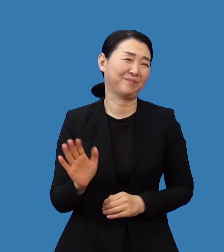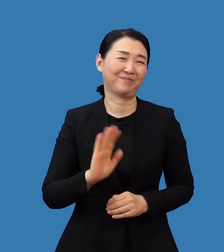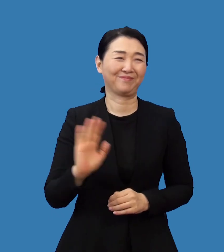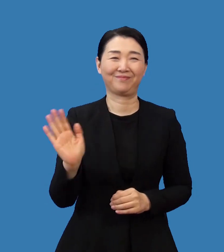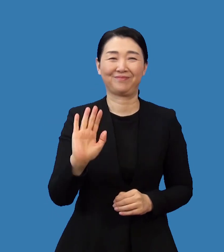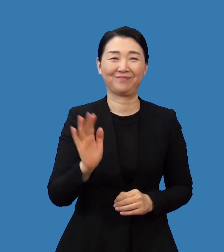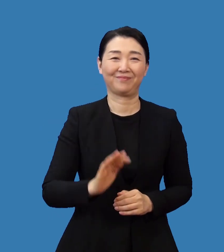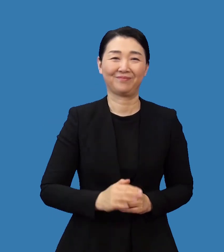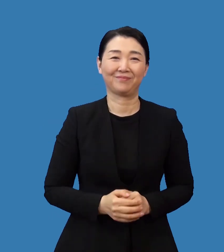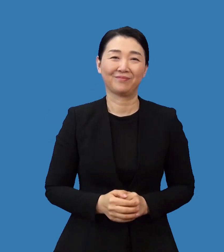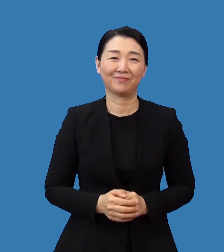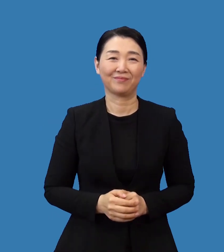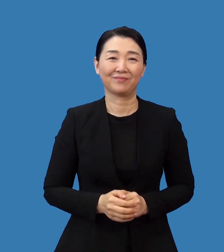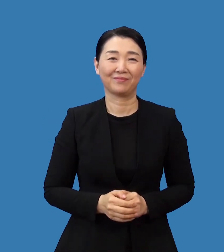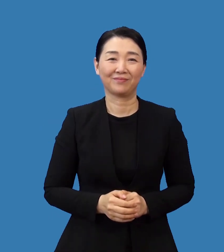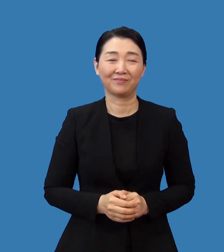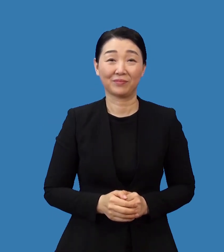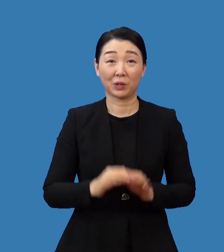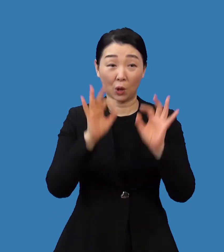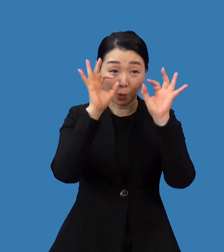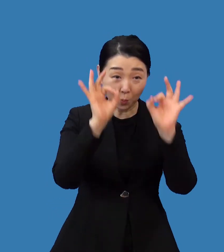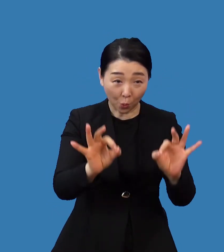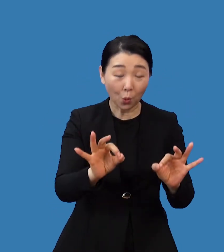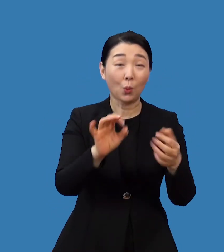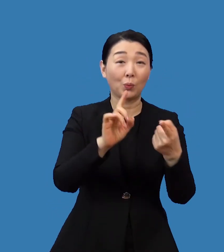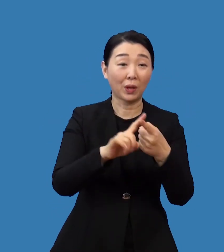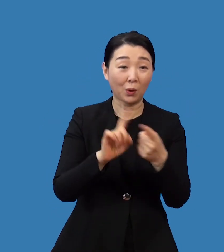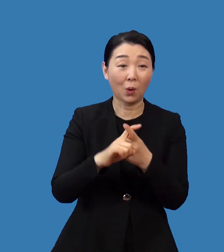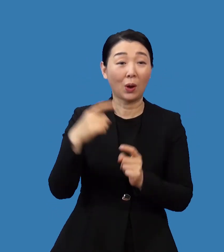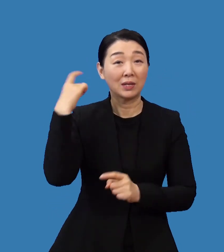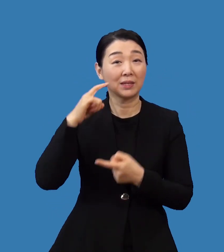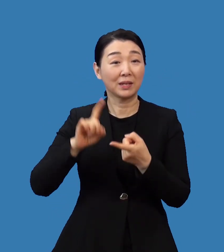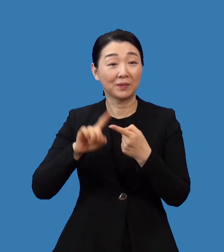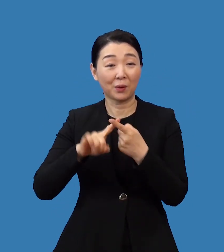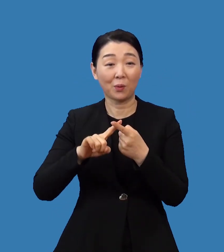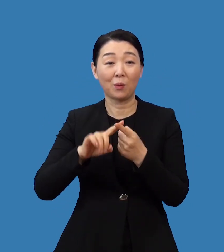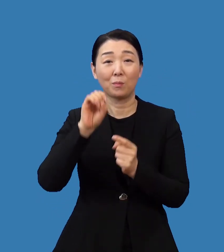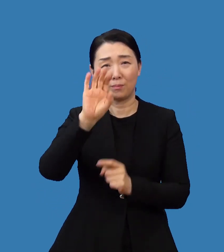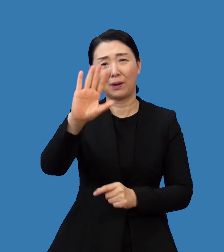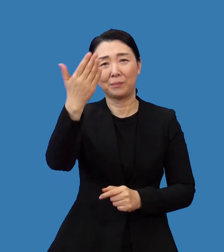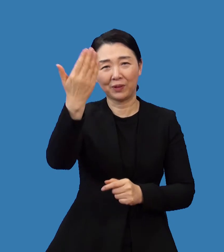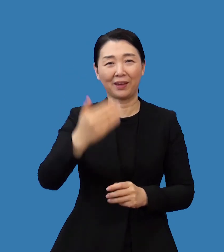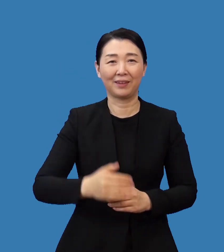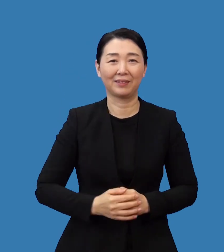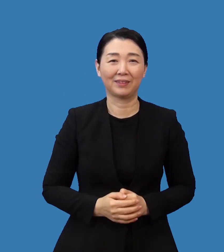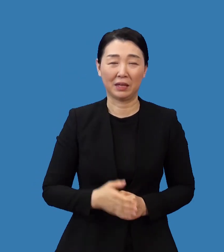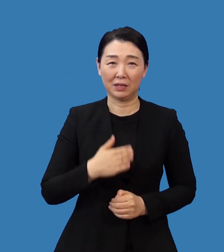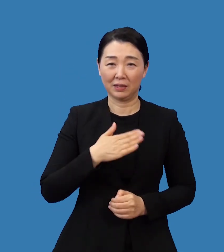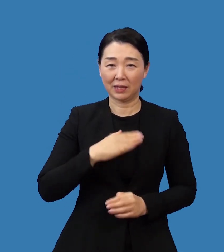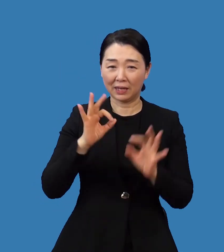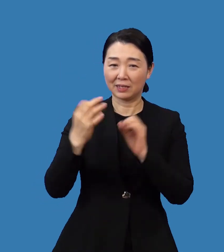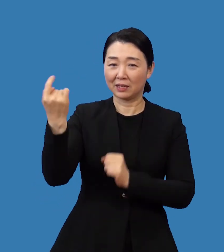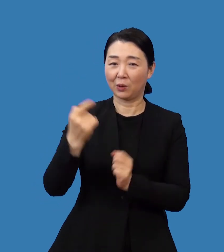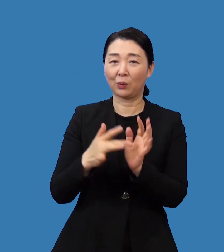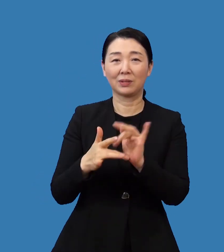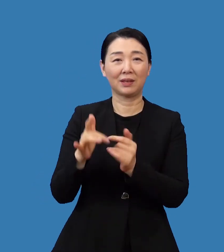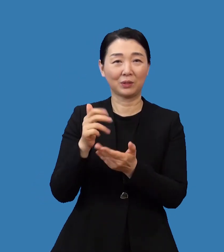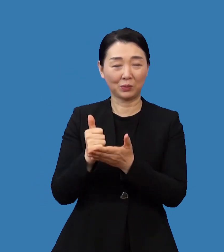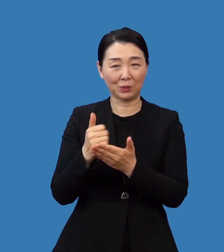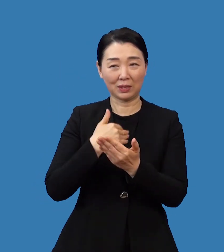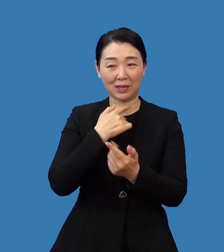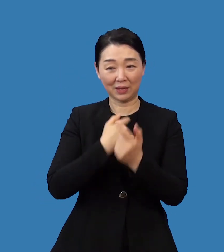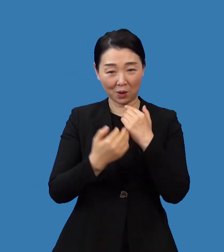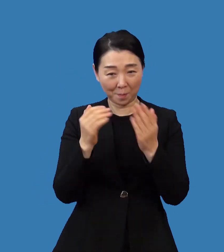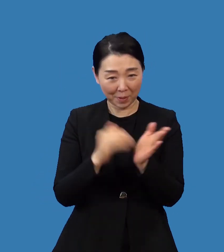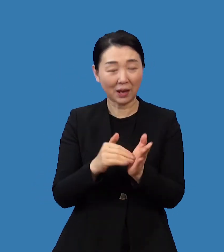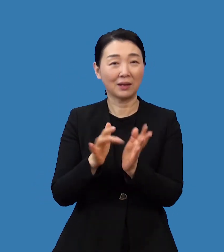아니에요, 사실은. 본대로, 들은 대로 말하시면 되는 것입니다. 내게 찾아온 예수, 내가